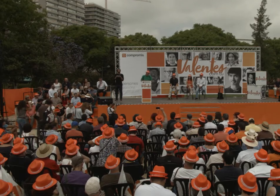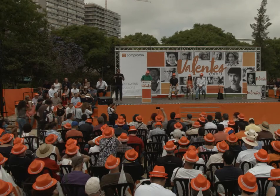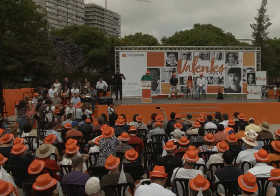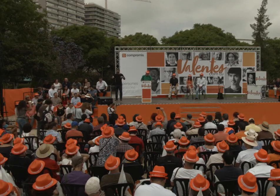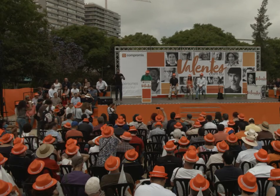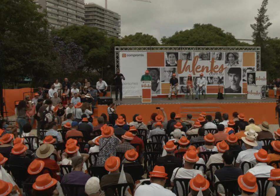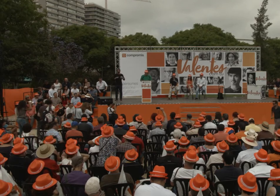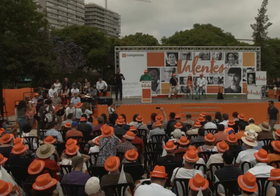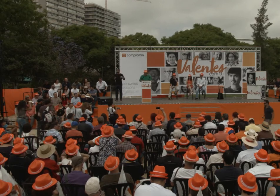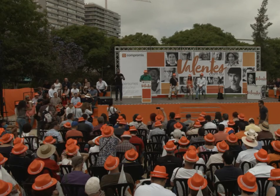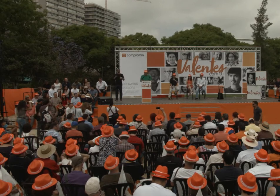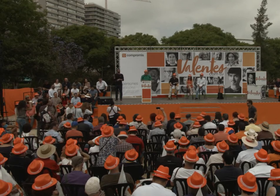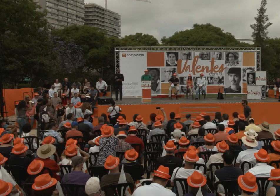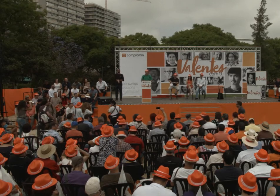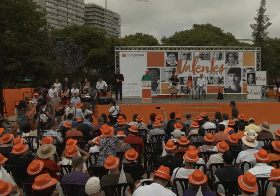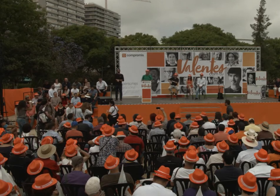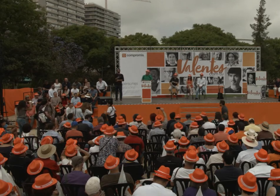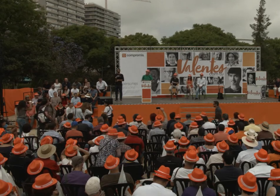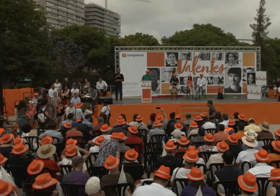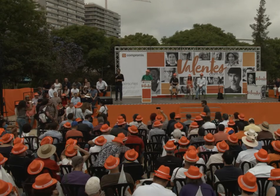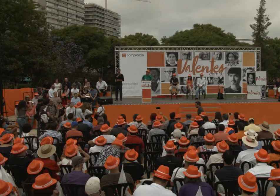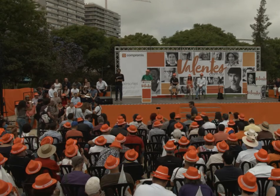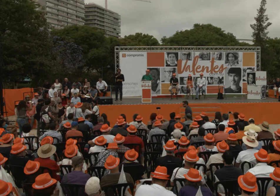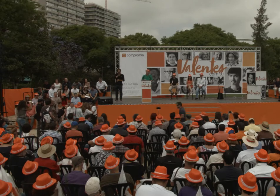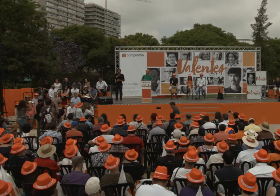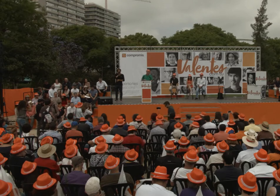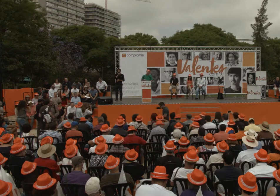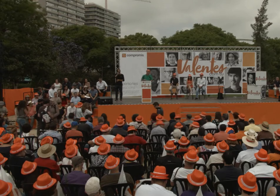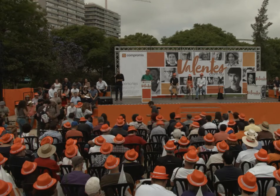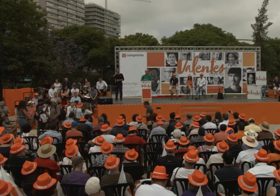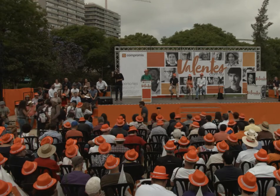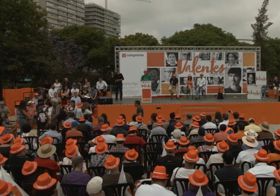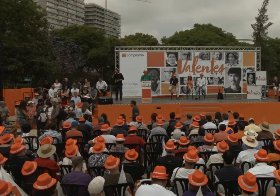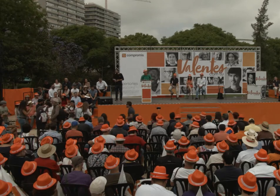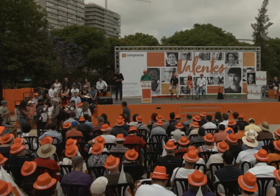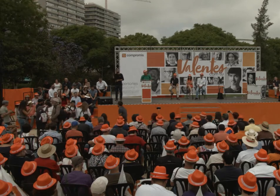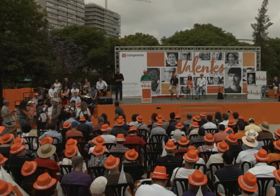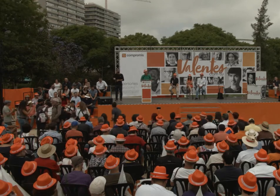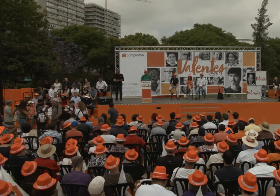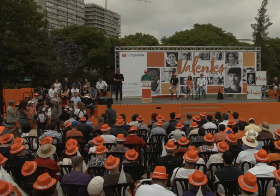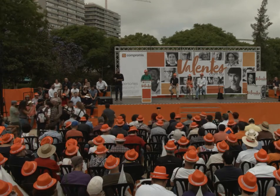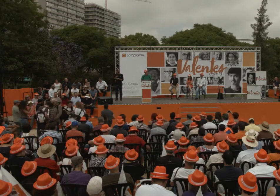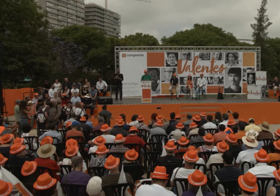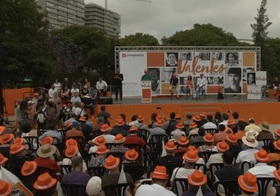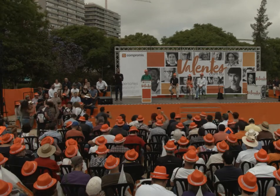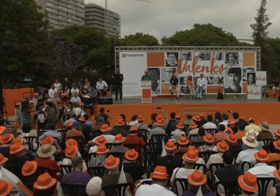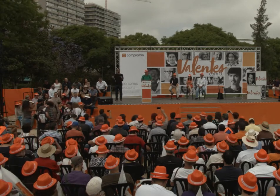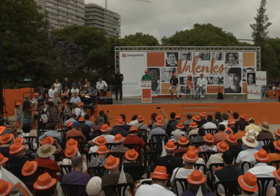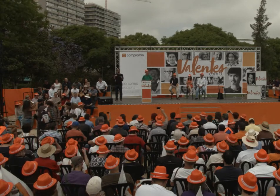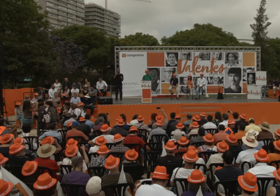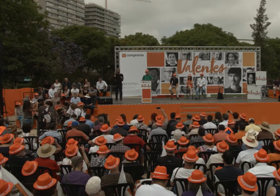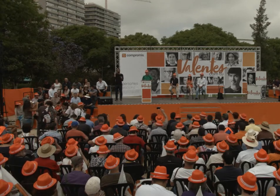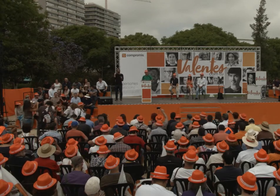no només en Espanya, sinó també en tota Europa. Per tant, aquells que prediquen o predicaven fins fa